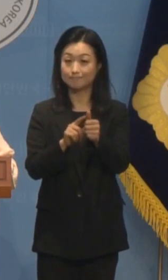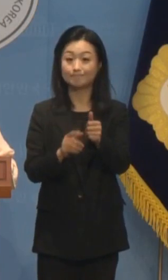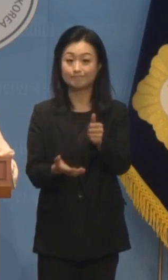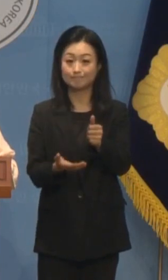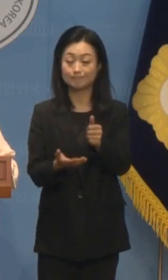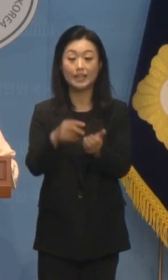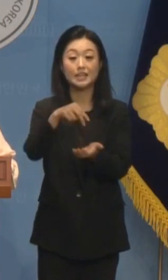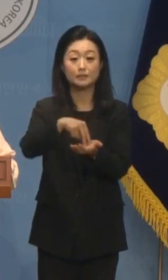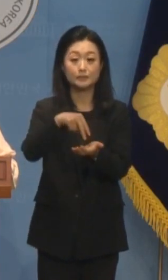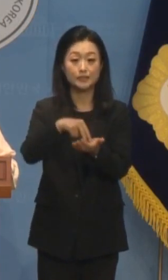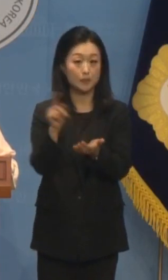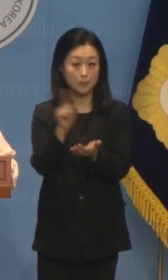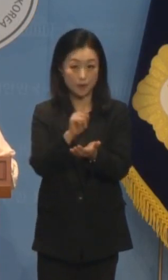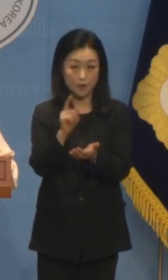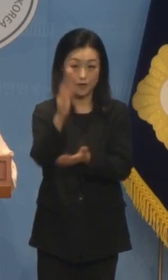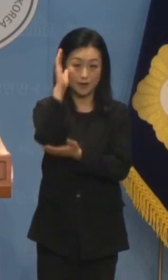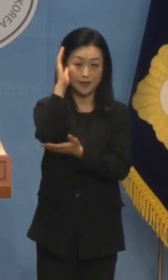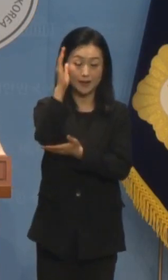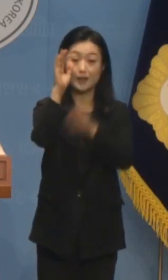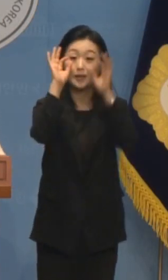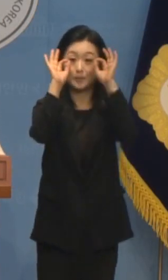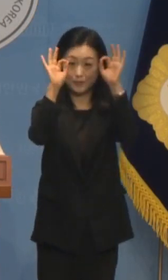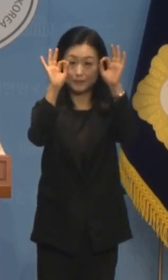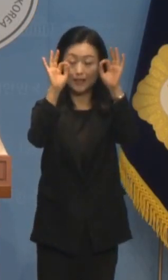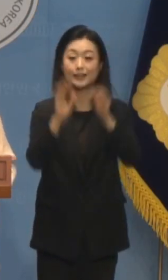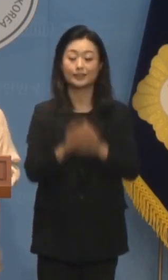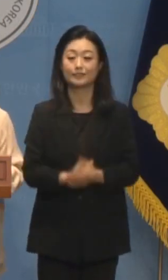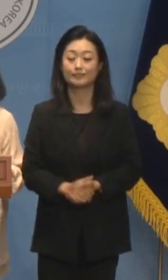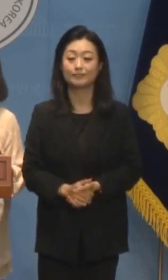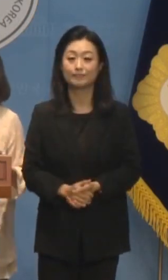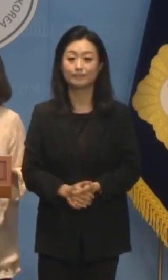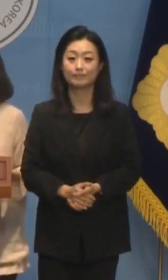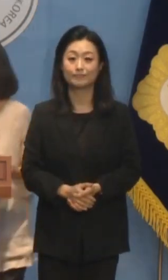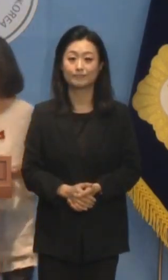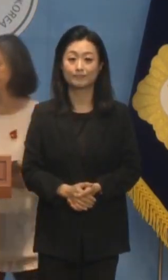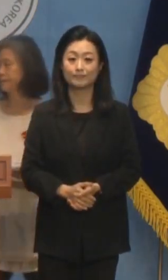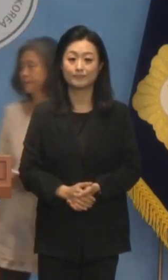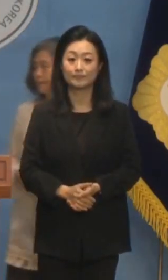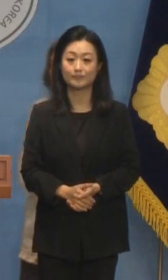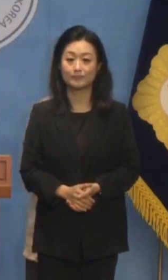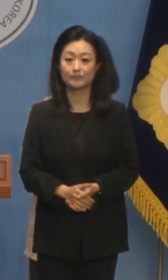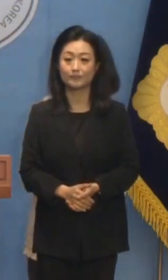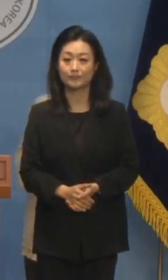후보님의 입장문 발표부터 듣도록 하겠습니다.